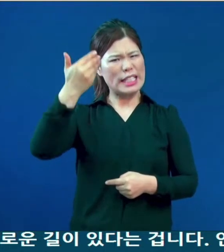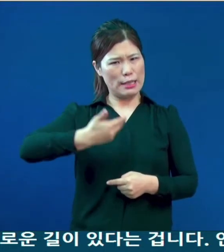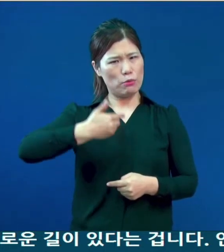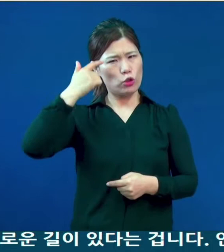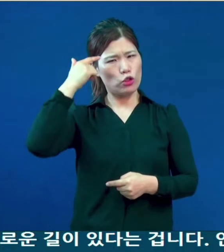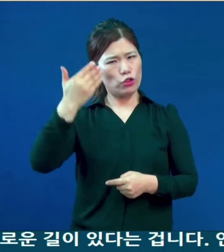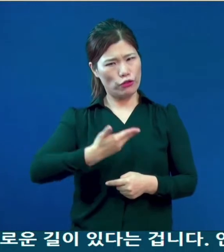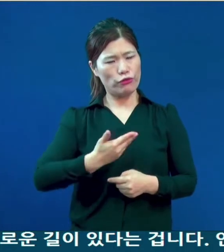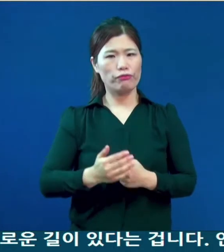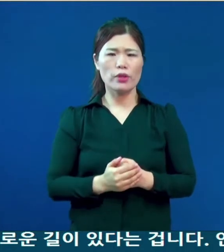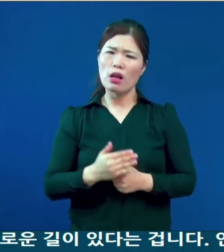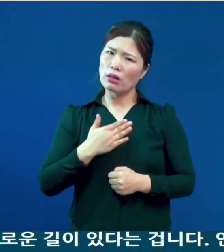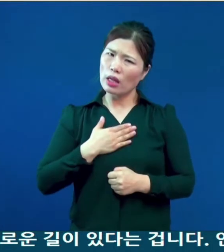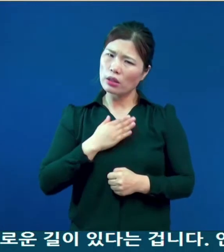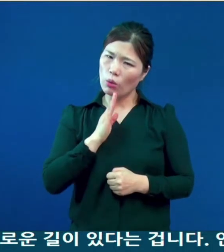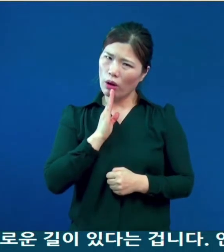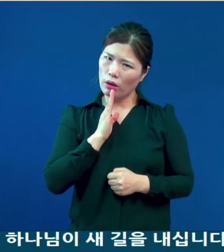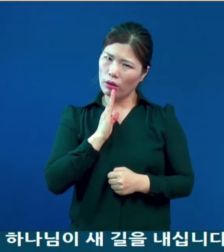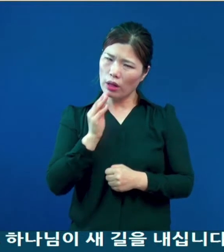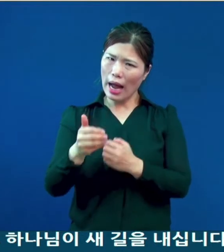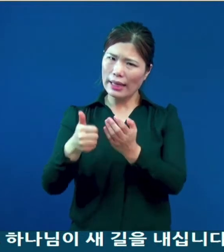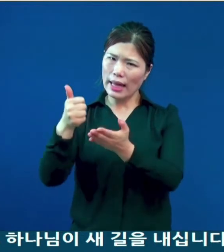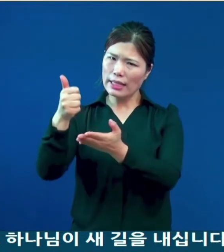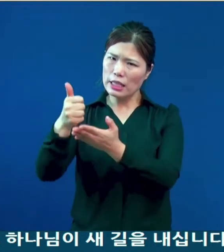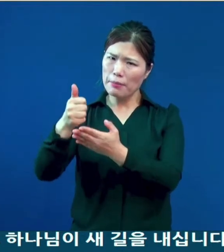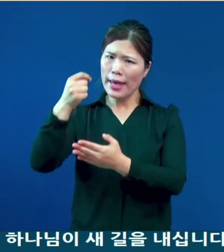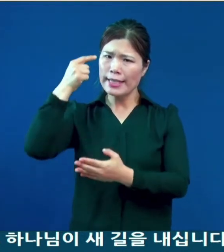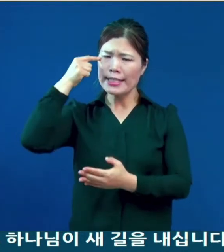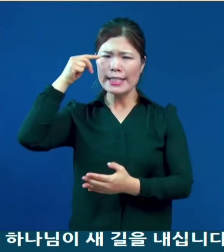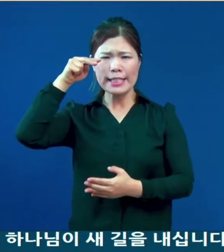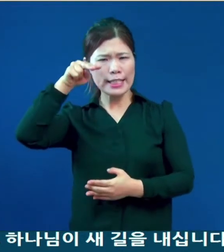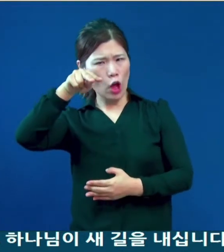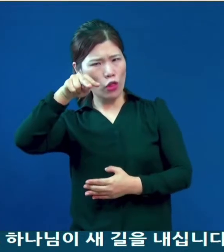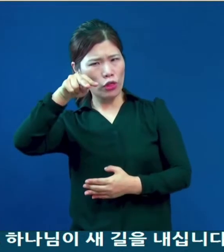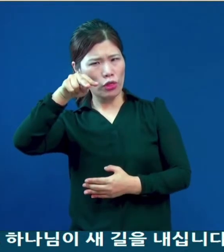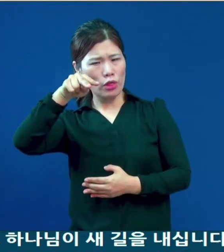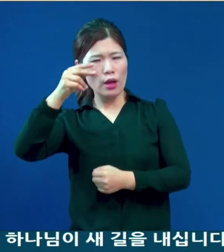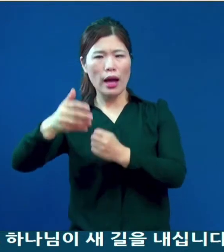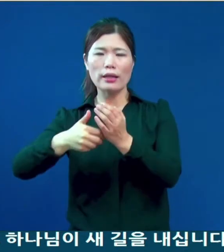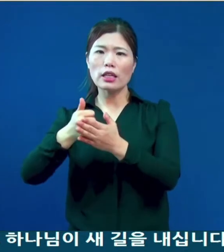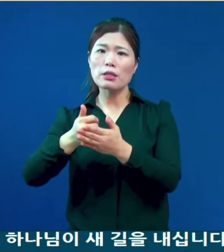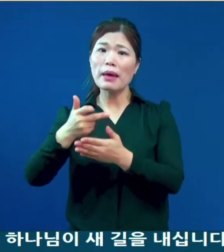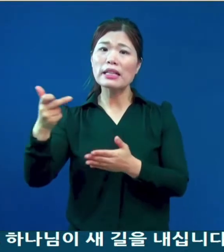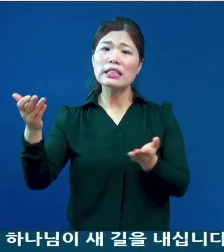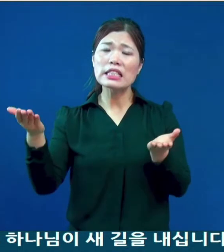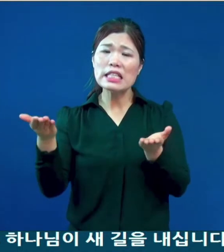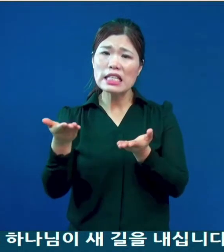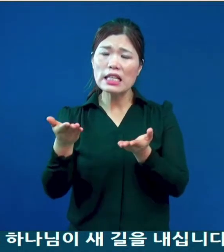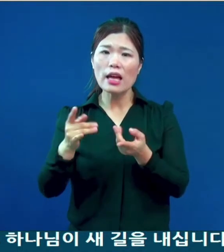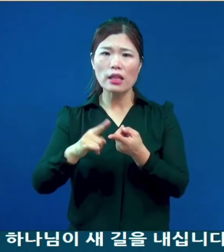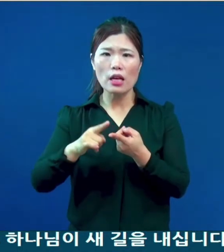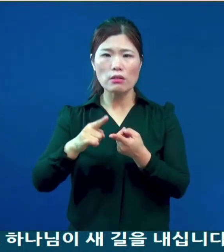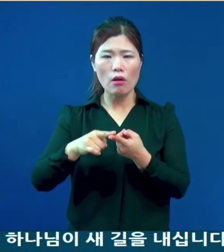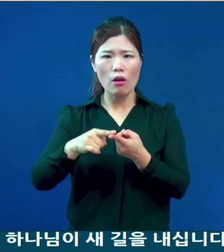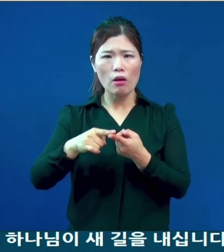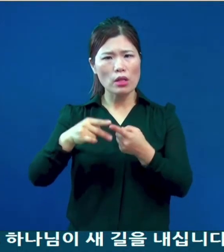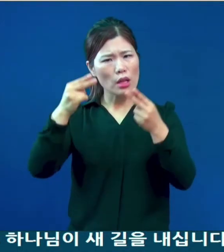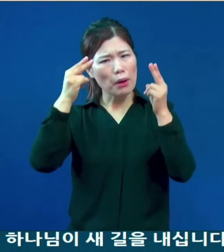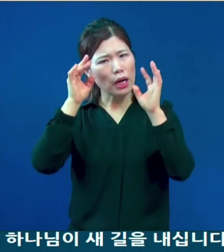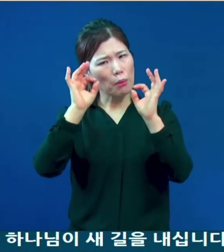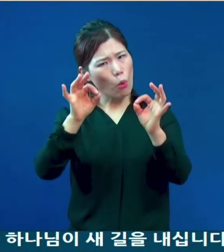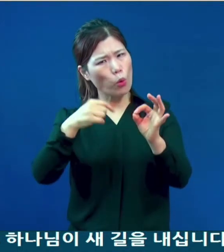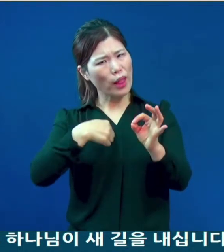던져보았습니다. 나는 과연 하나님의 시선, 이 하나님의 큰 일을 바라보고 사역을 감당하고